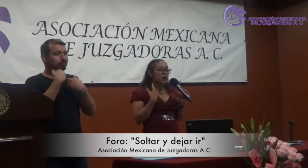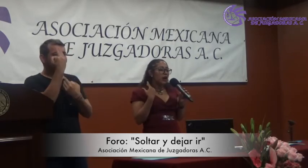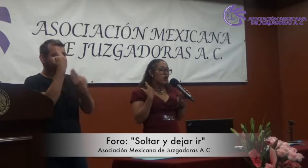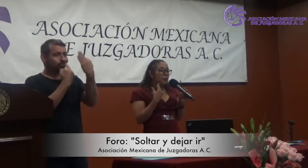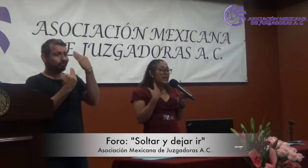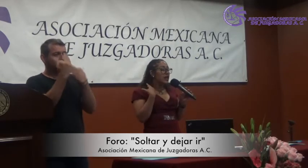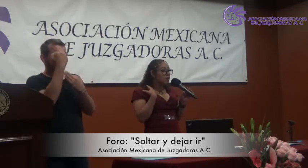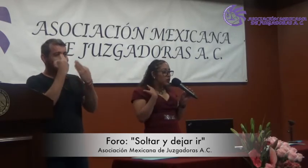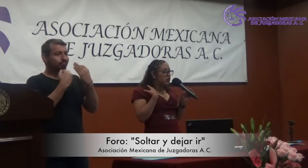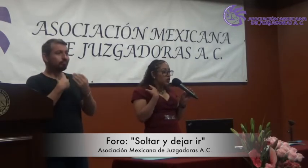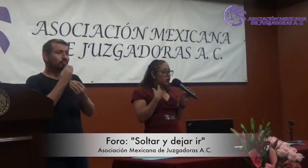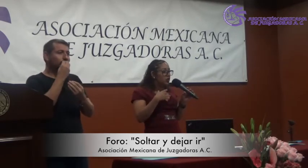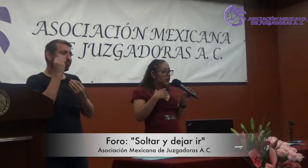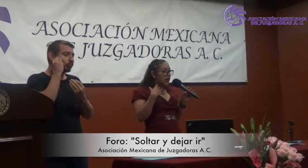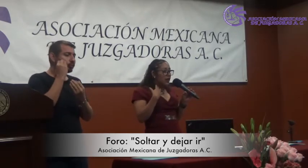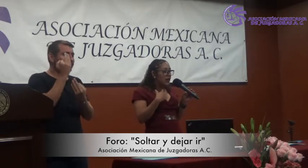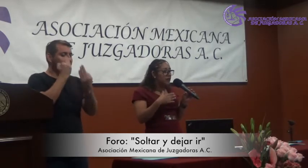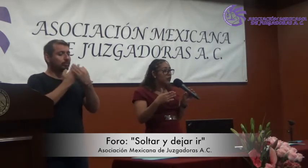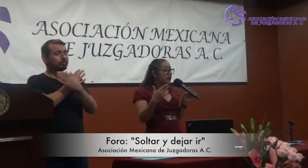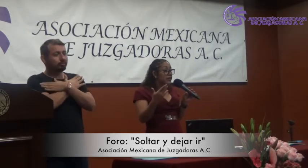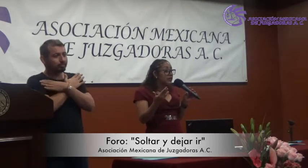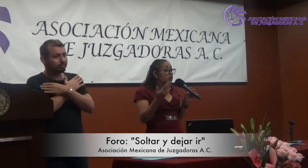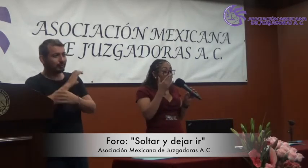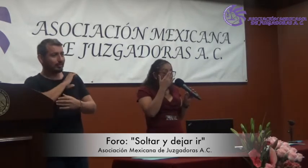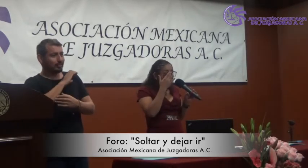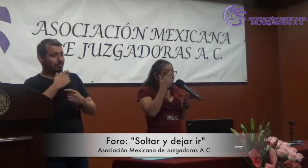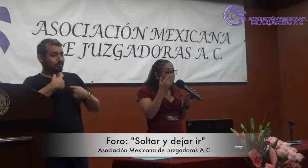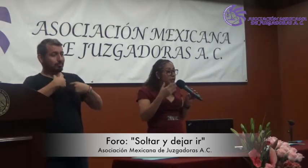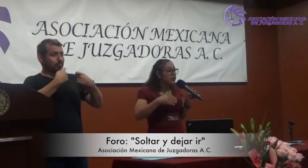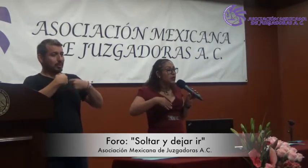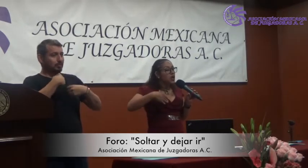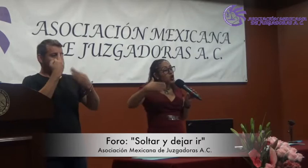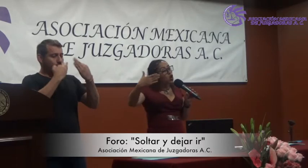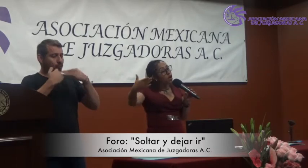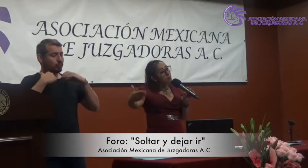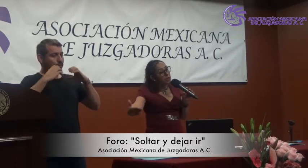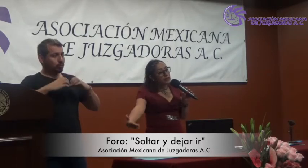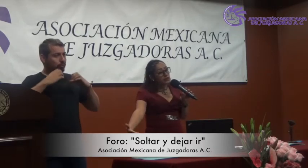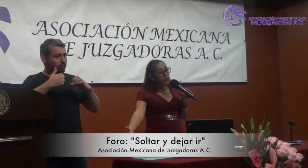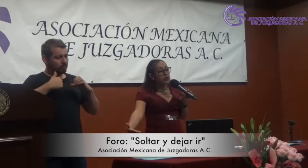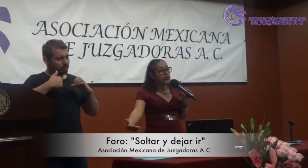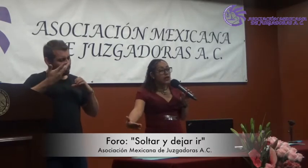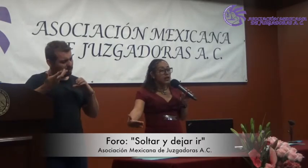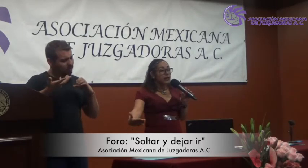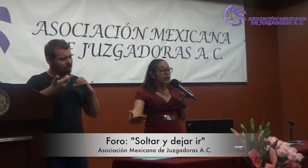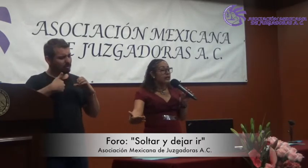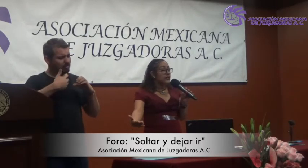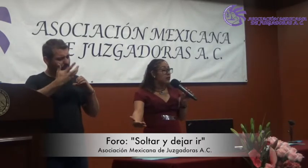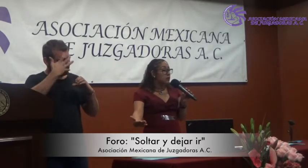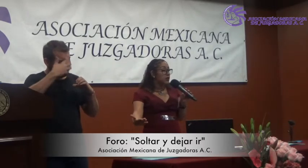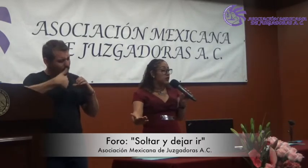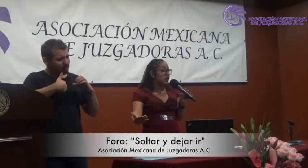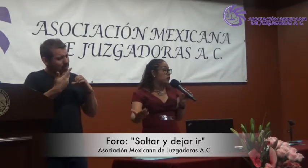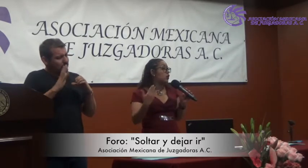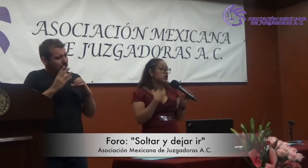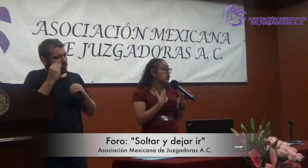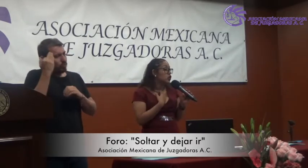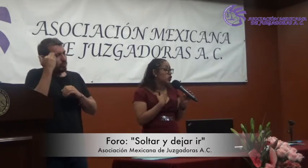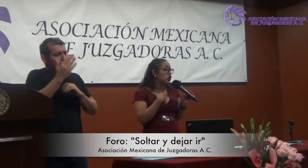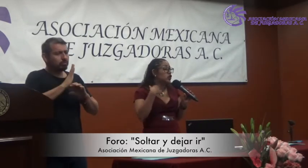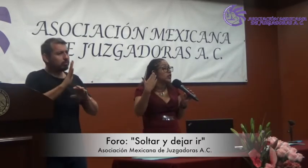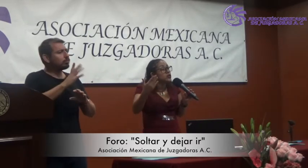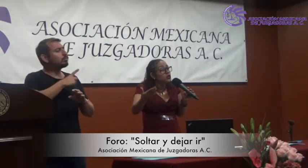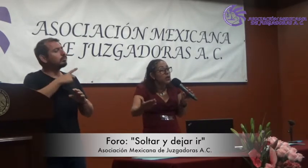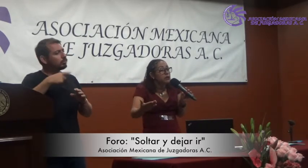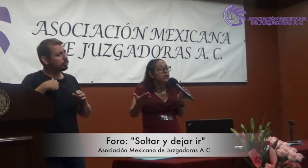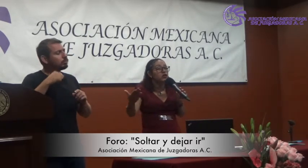para acompañarme yo solo a afrontar este dolor, pero también con la persona que está viviendo el duelo. Si no